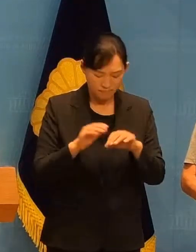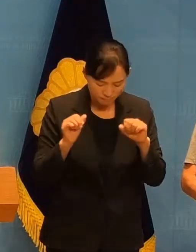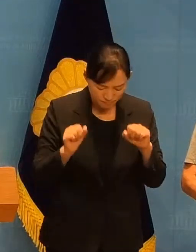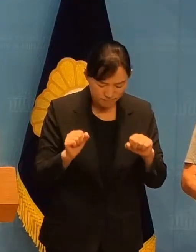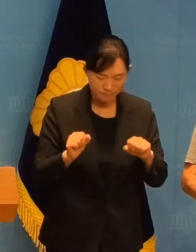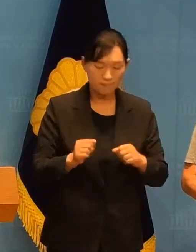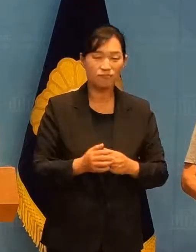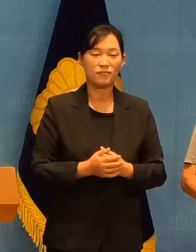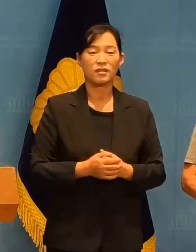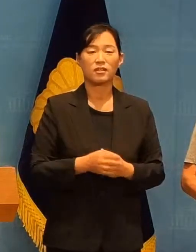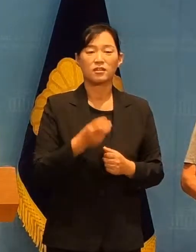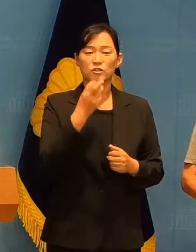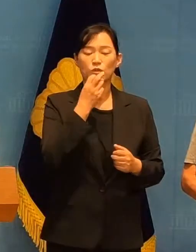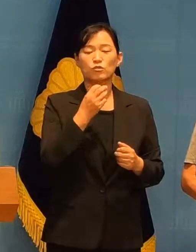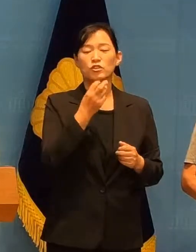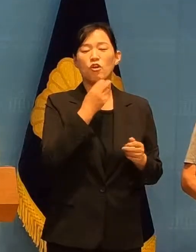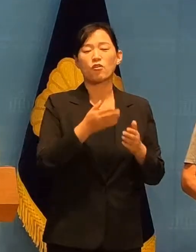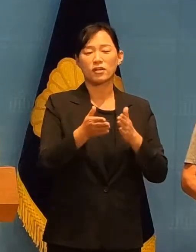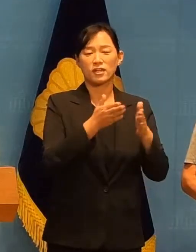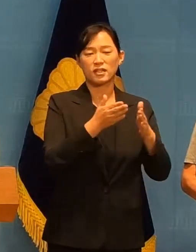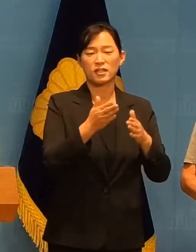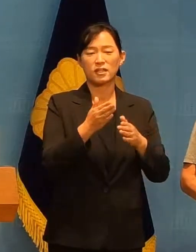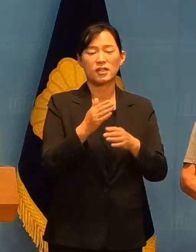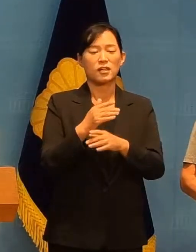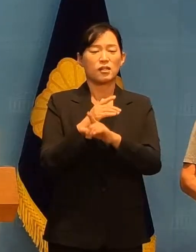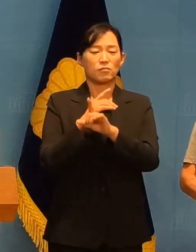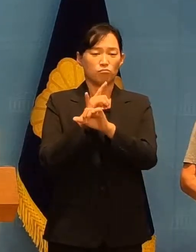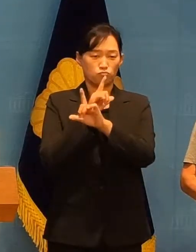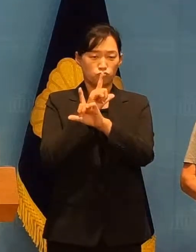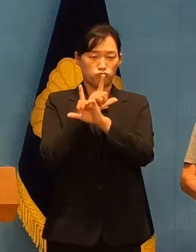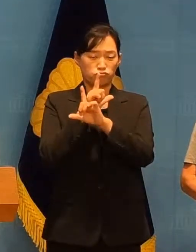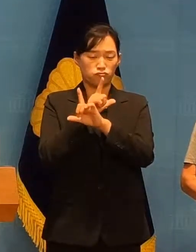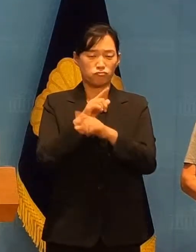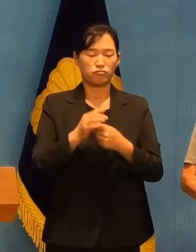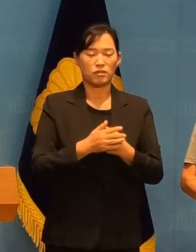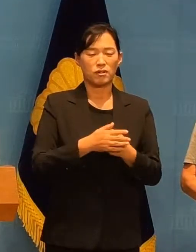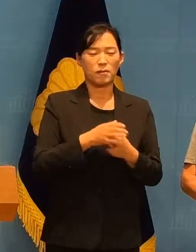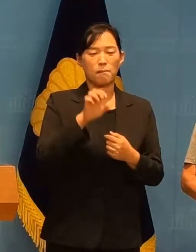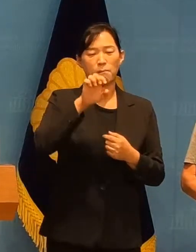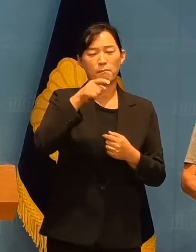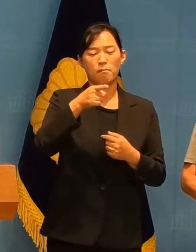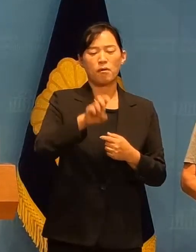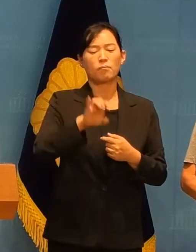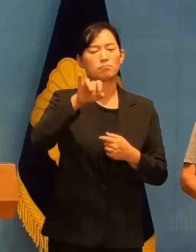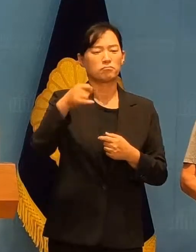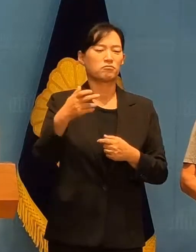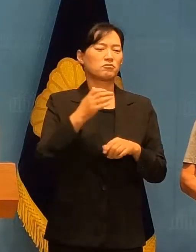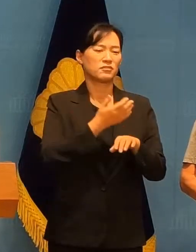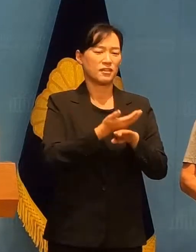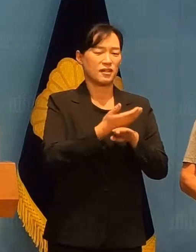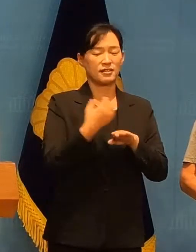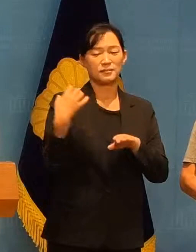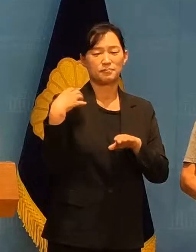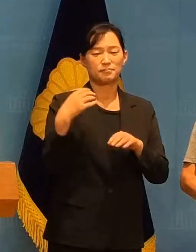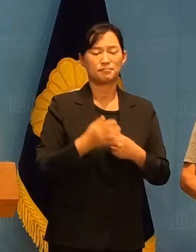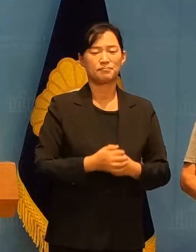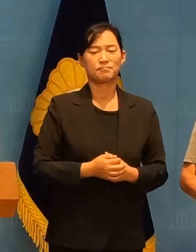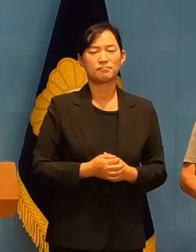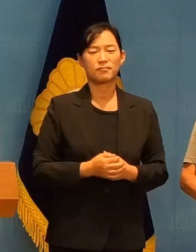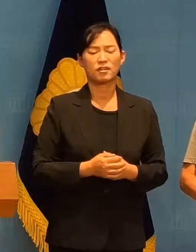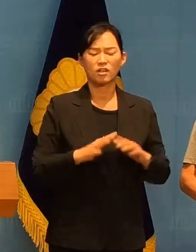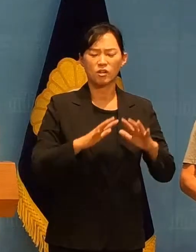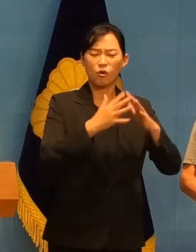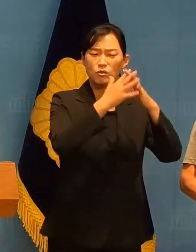안녕하십니까. 서울 경기 북부 건설기계지부 펌프카지의 사무장을 맡고 있는 허광남입니다.